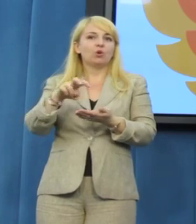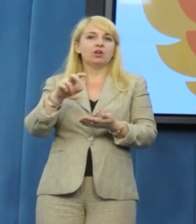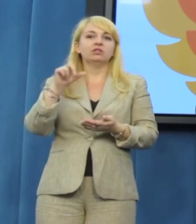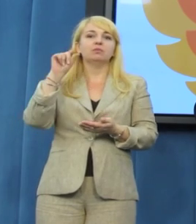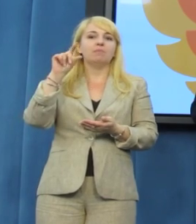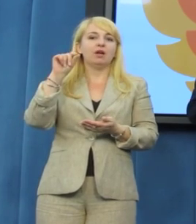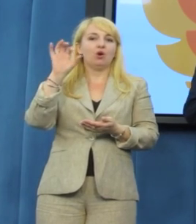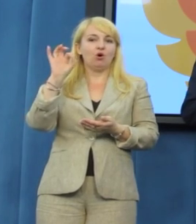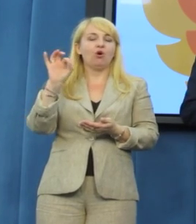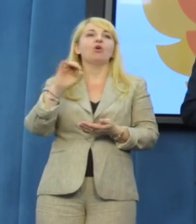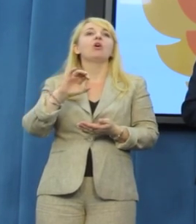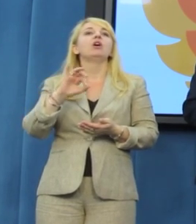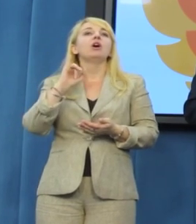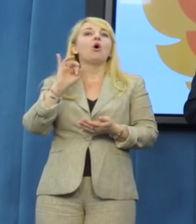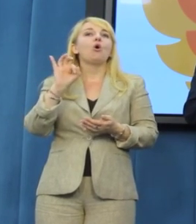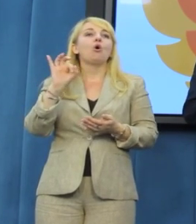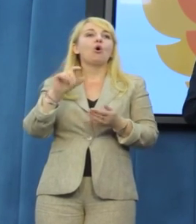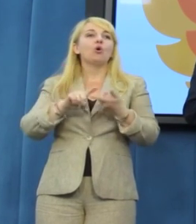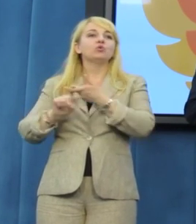ustawy o związkach partnerskich i